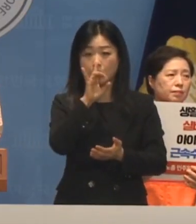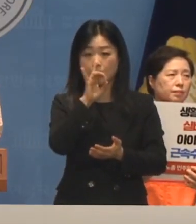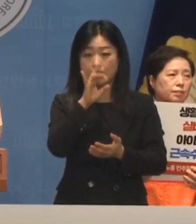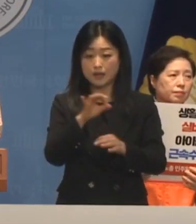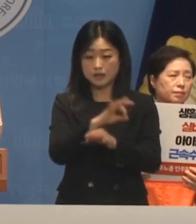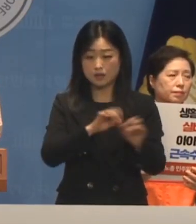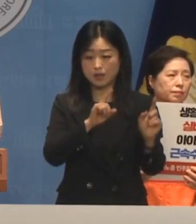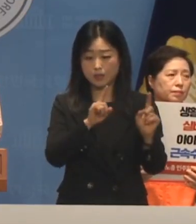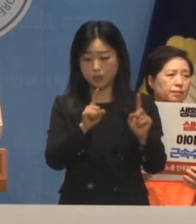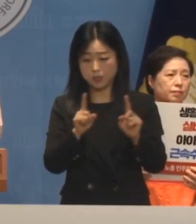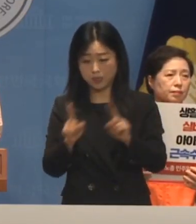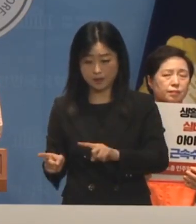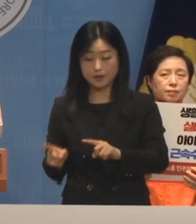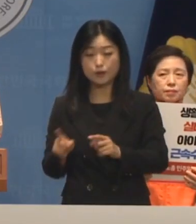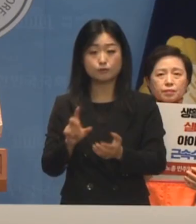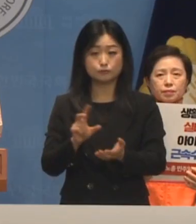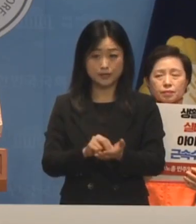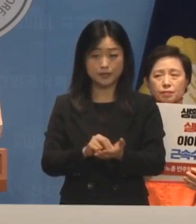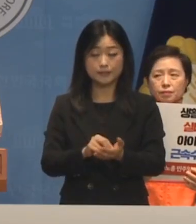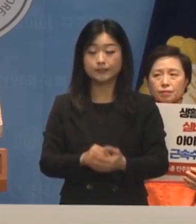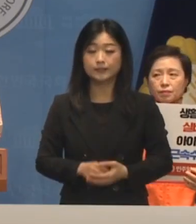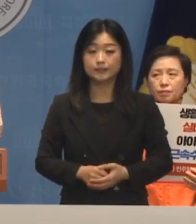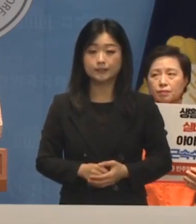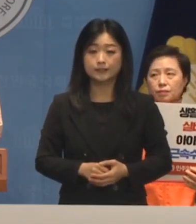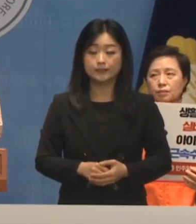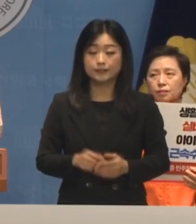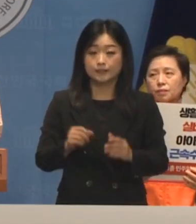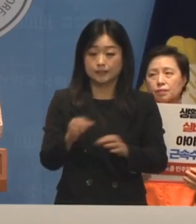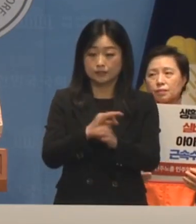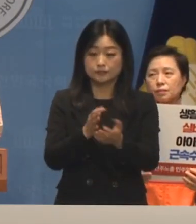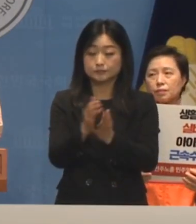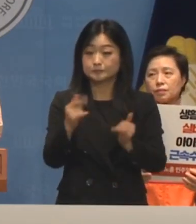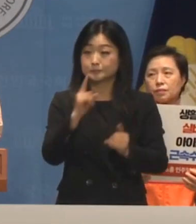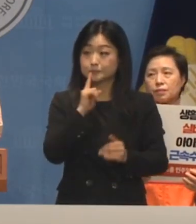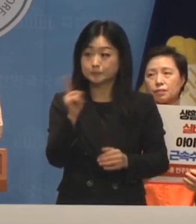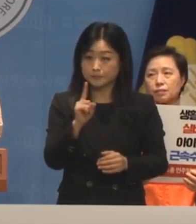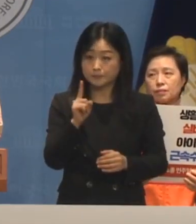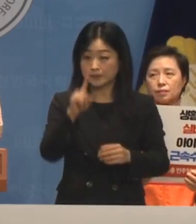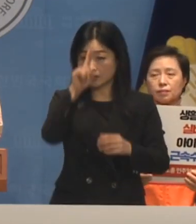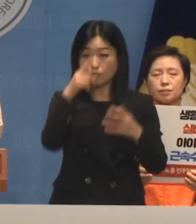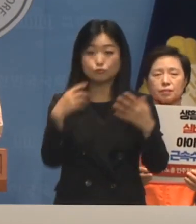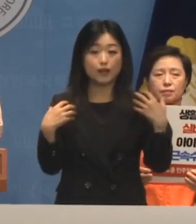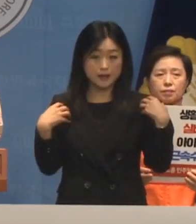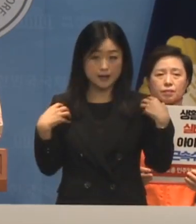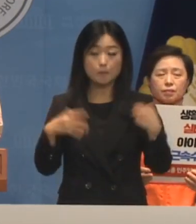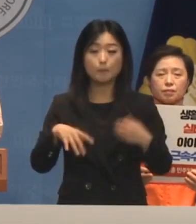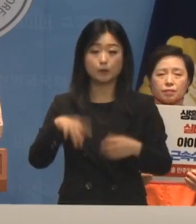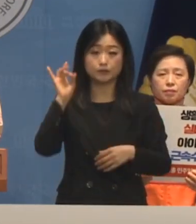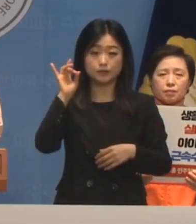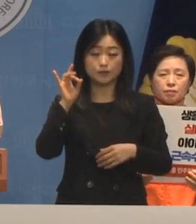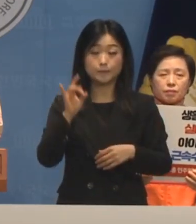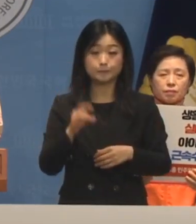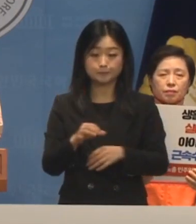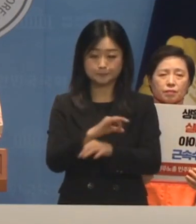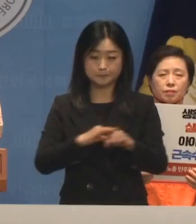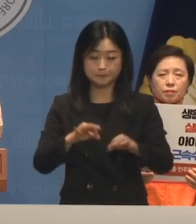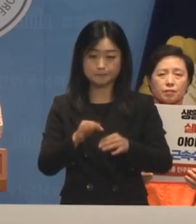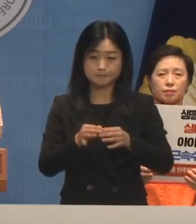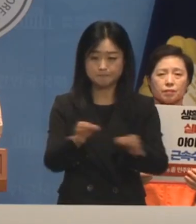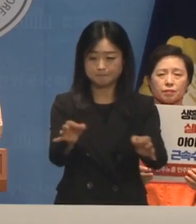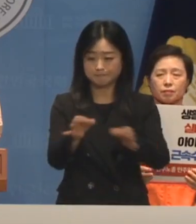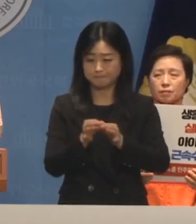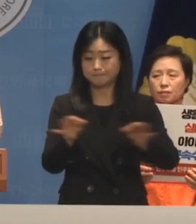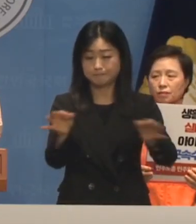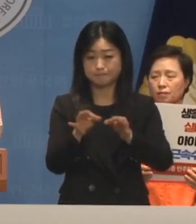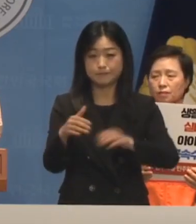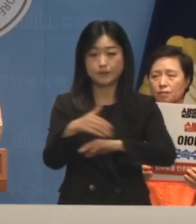경기가 침체되고 있는 것입니다. 대다수 경제 전문가들은 이럴 때 정부가 나서서 적극적 재정 확장